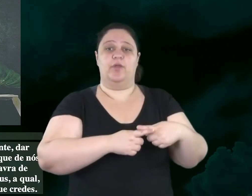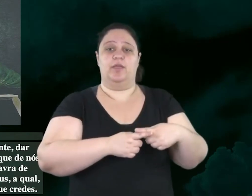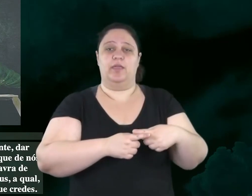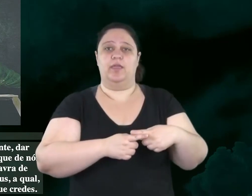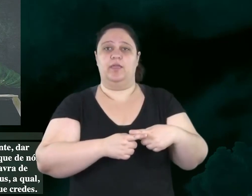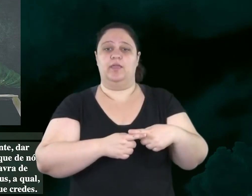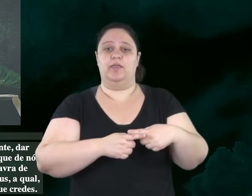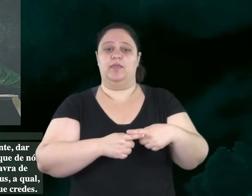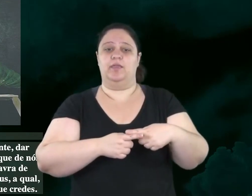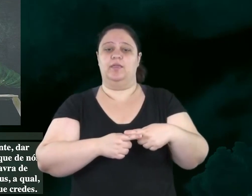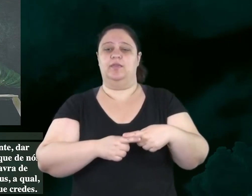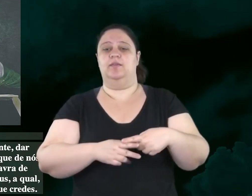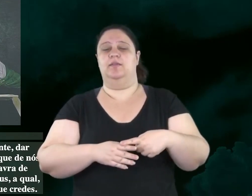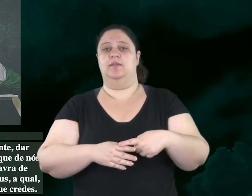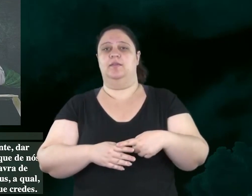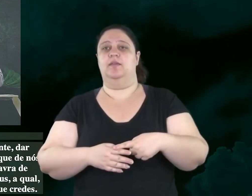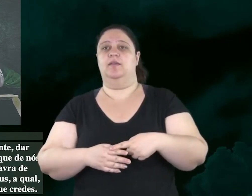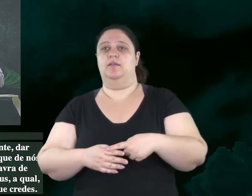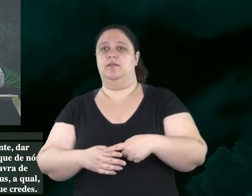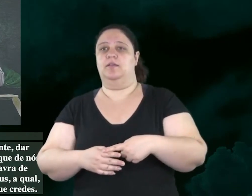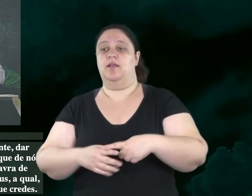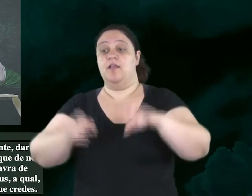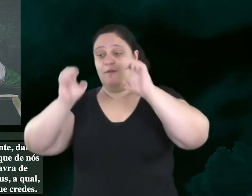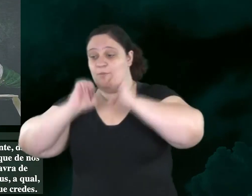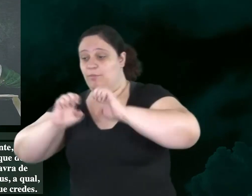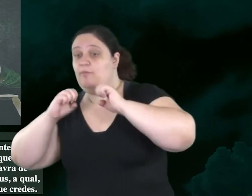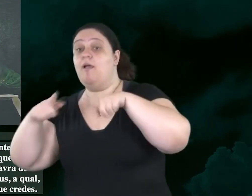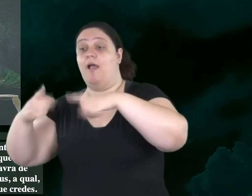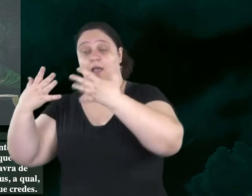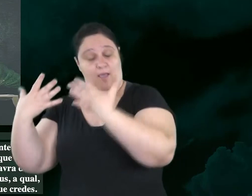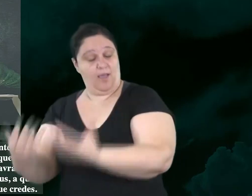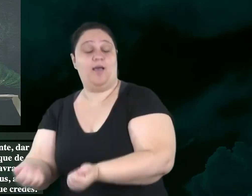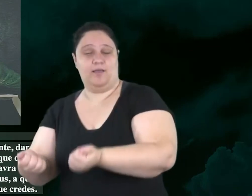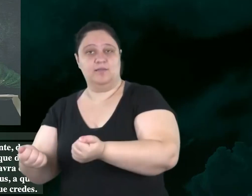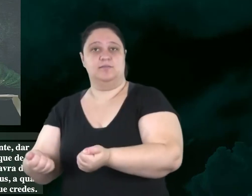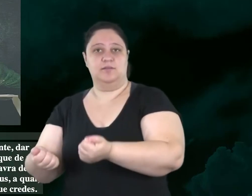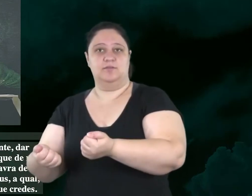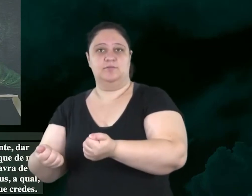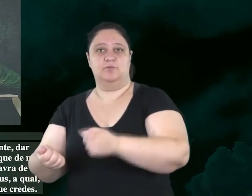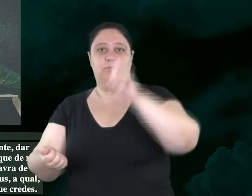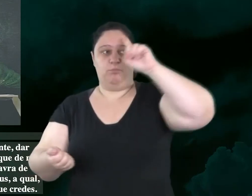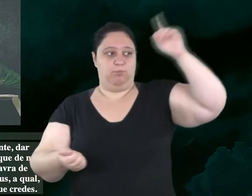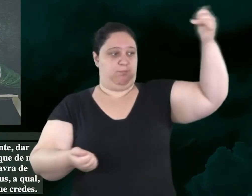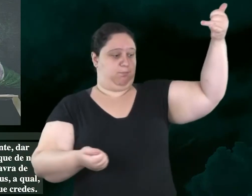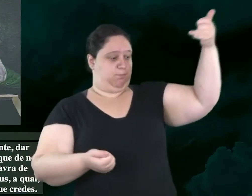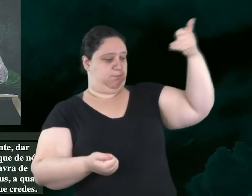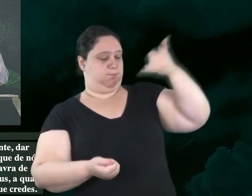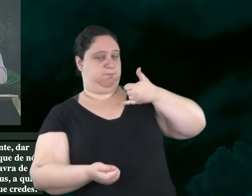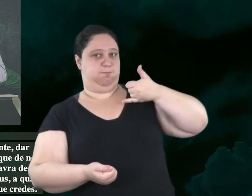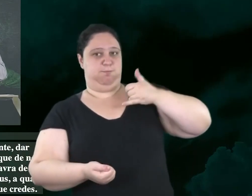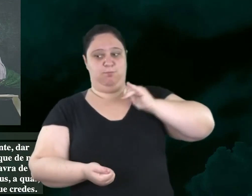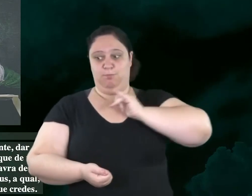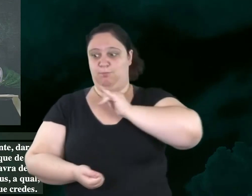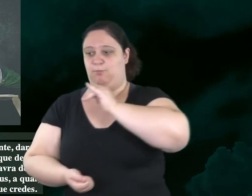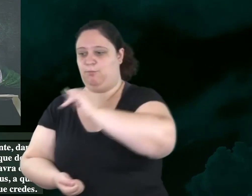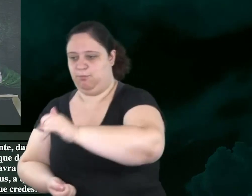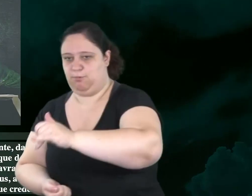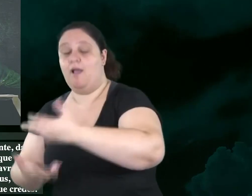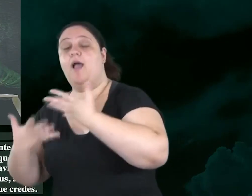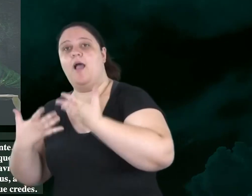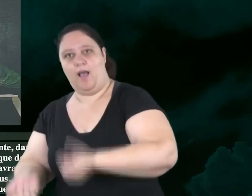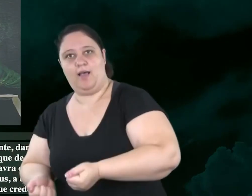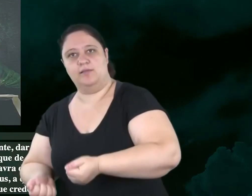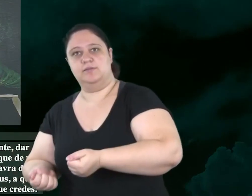palavra que de nós ouvistes, que é de Deus, acolhestes não como palavra